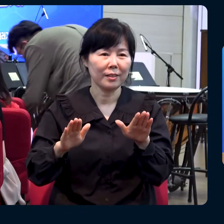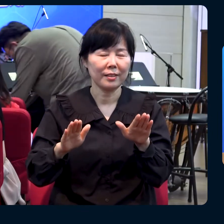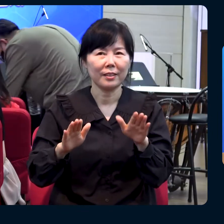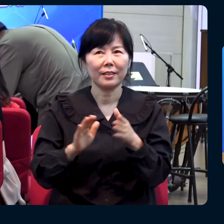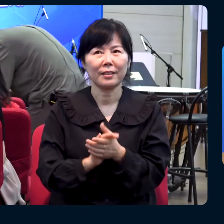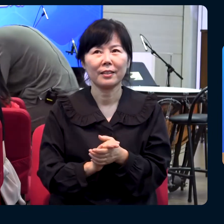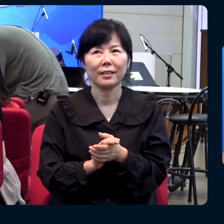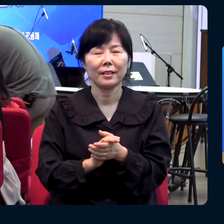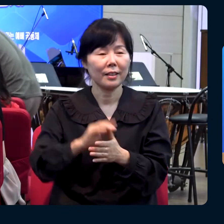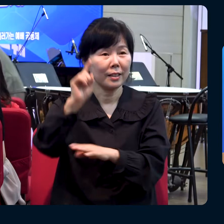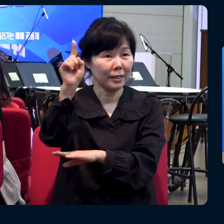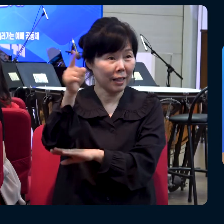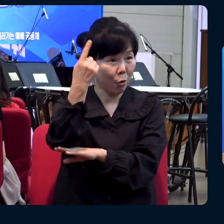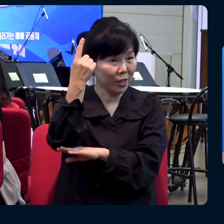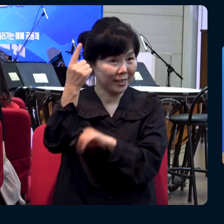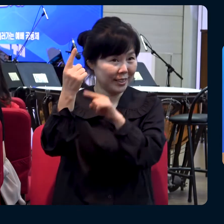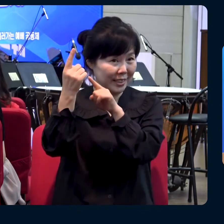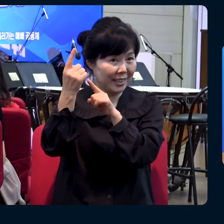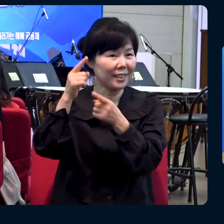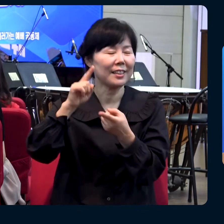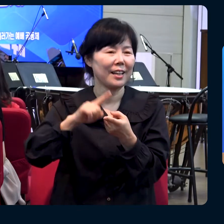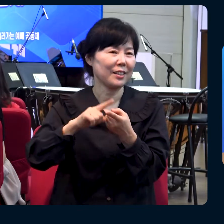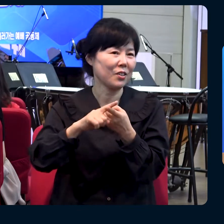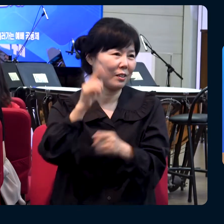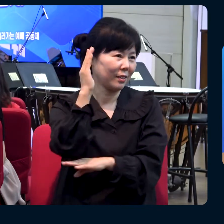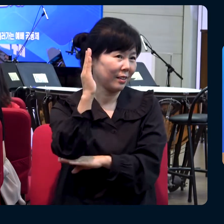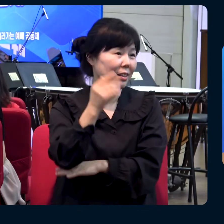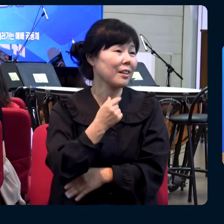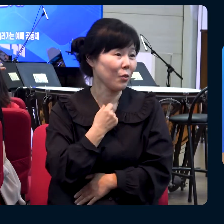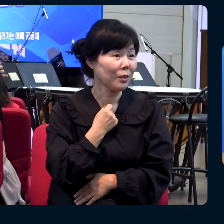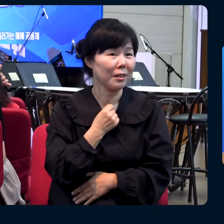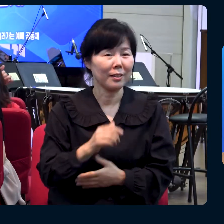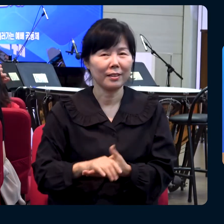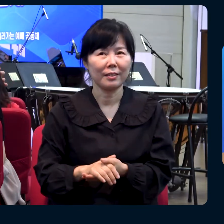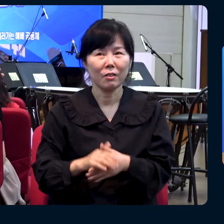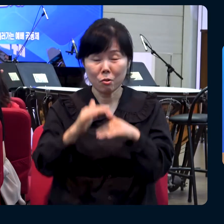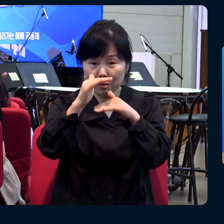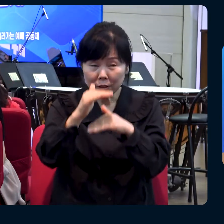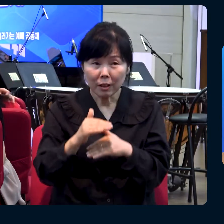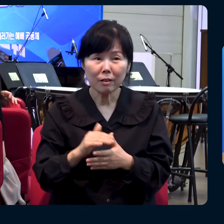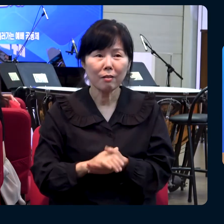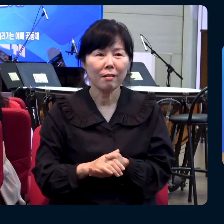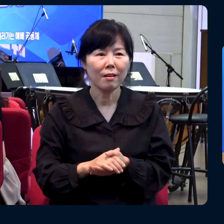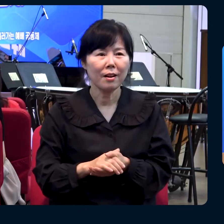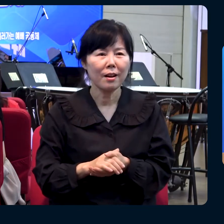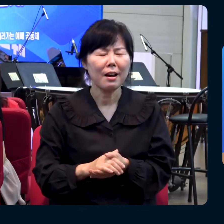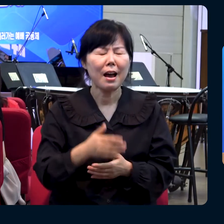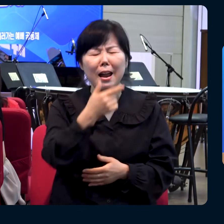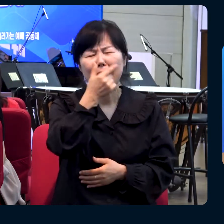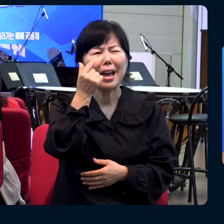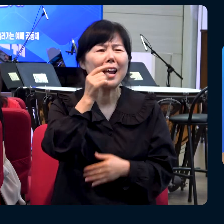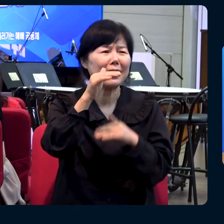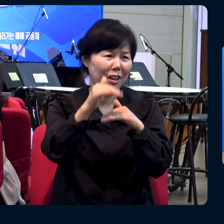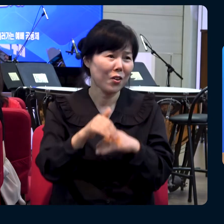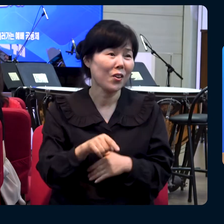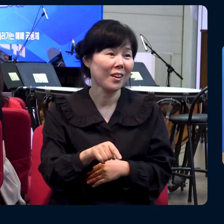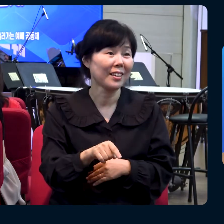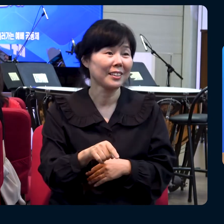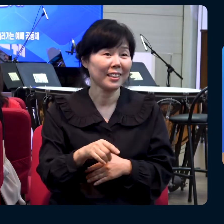여러분들과 다윗에 대한 말씀을 좀 나누러 갑니다. 오늘 이 본문은 사실 누구나 잘 알고 있는